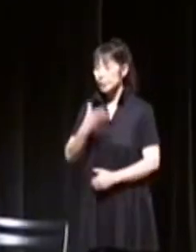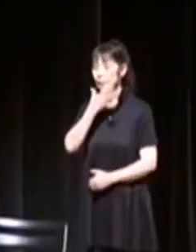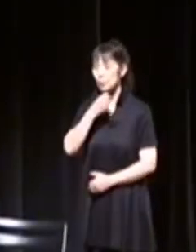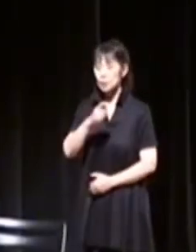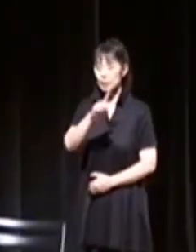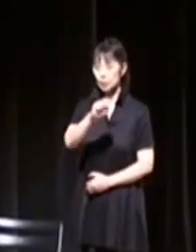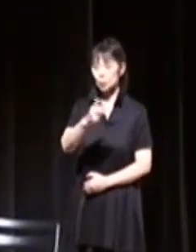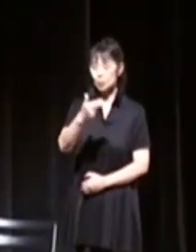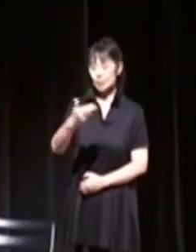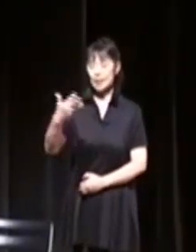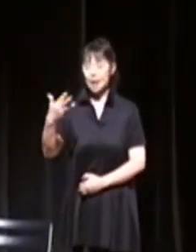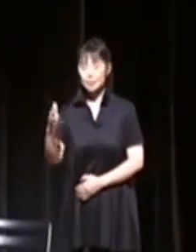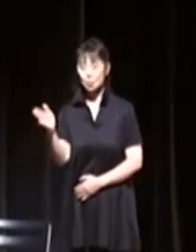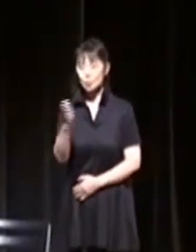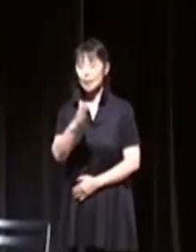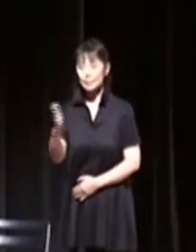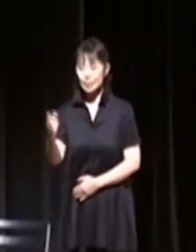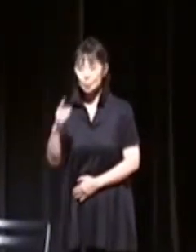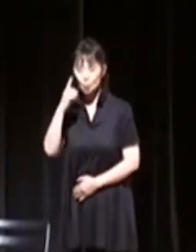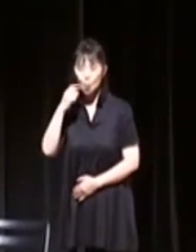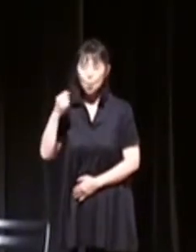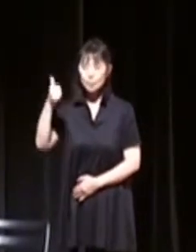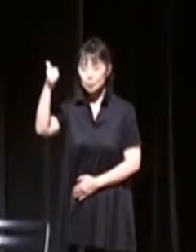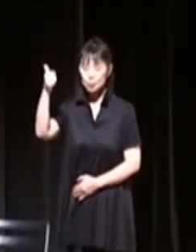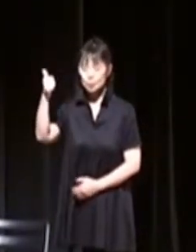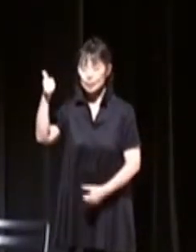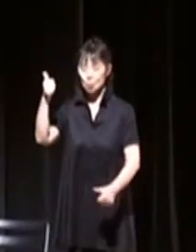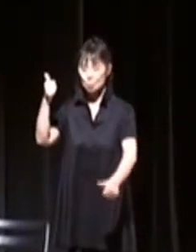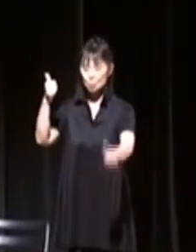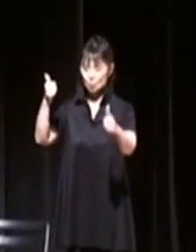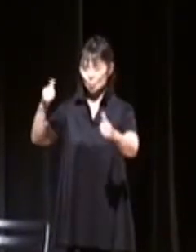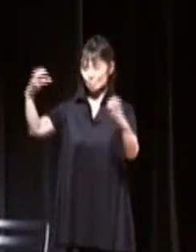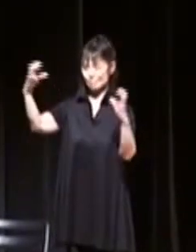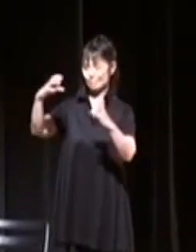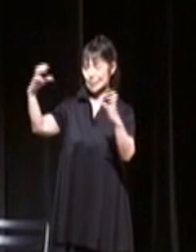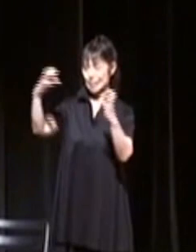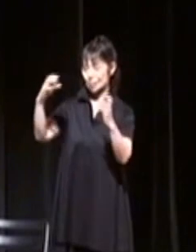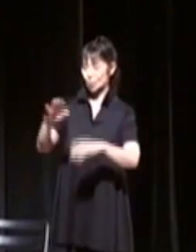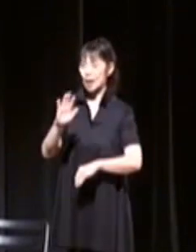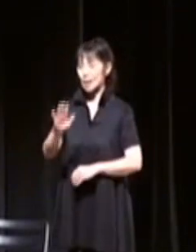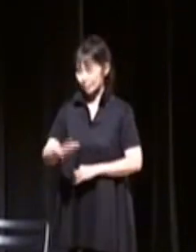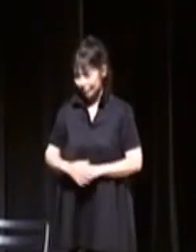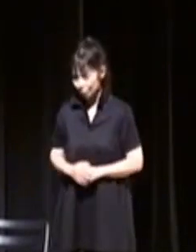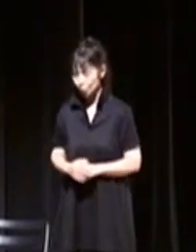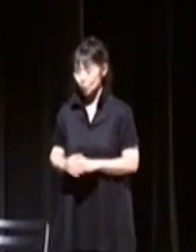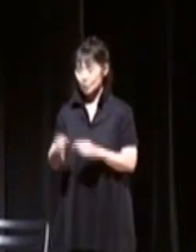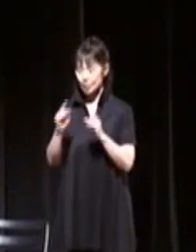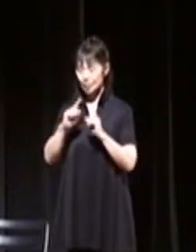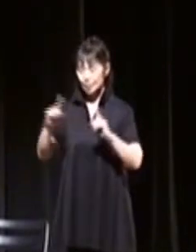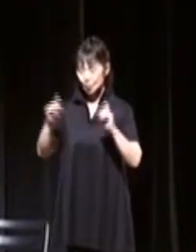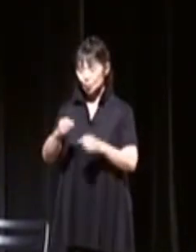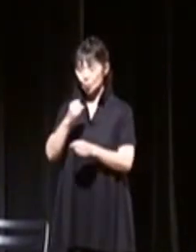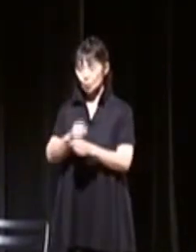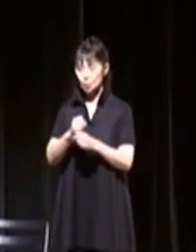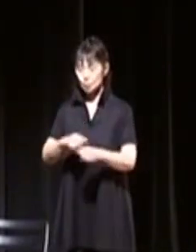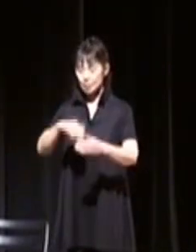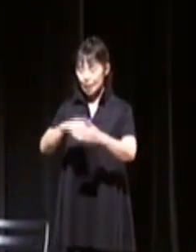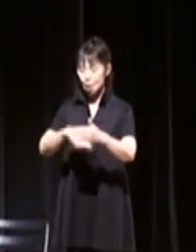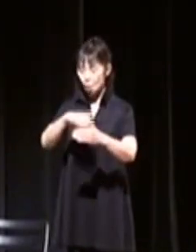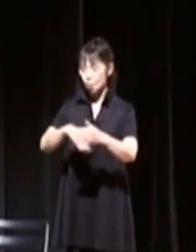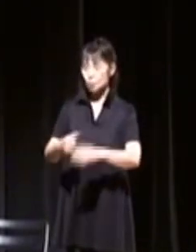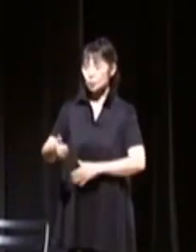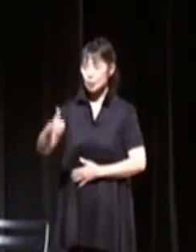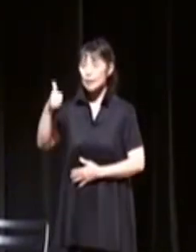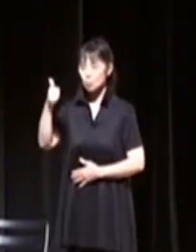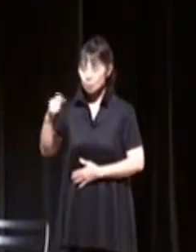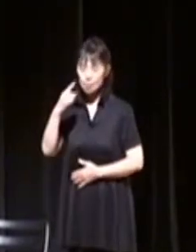年頃になると父と息子はよく言い争いをします。曲を作った堀内敬三さんも